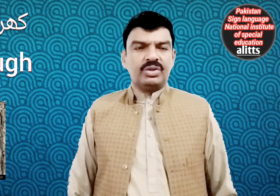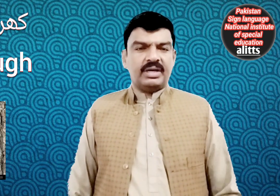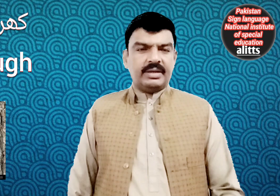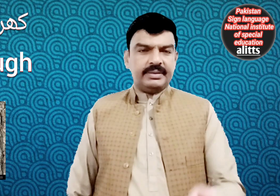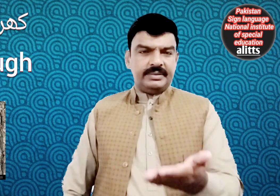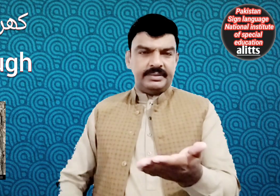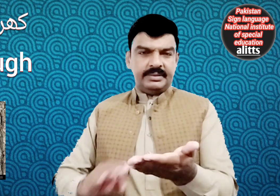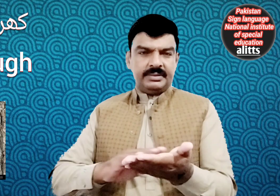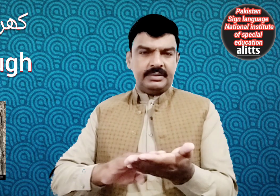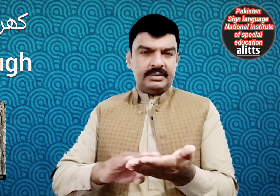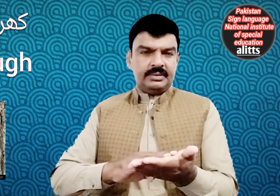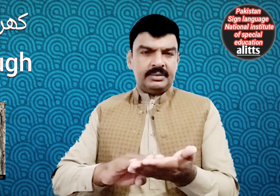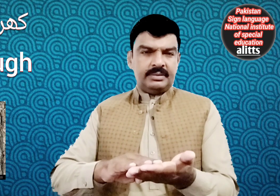खुरदरा।